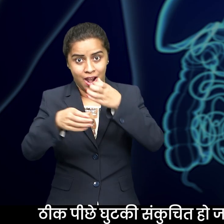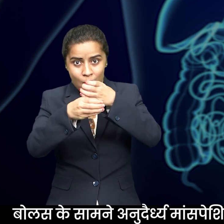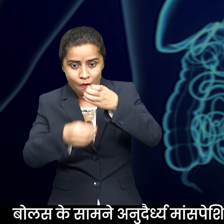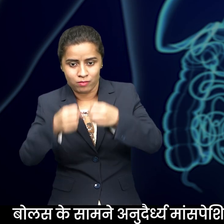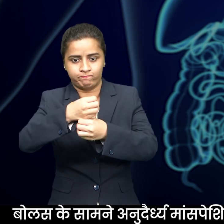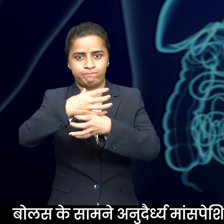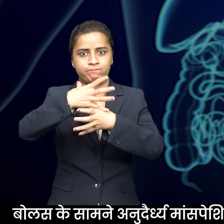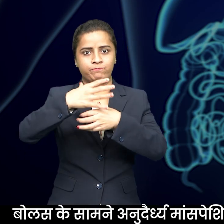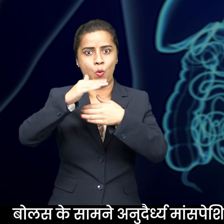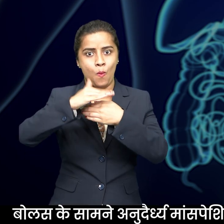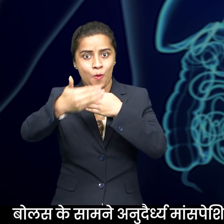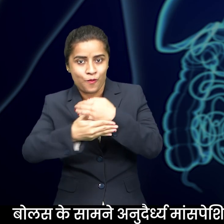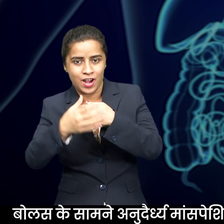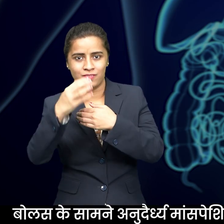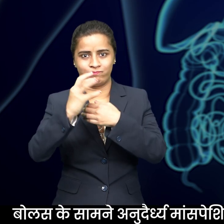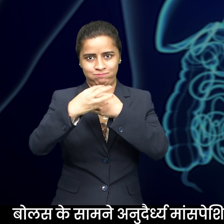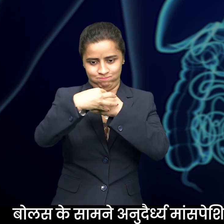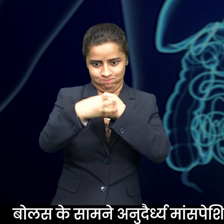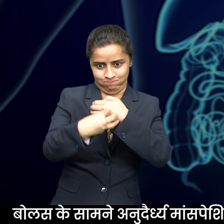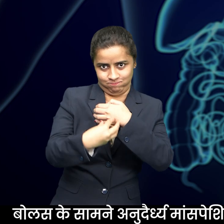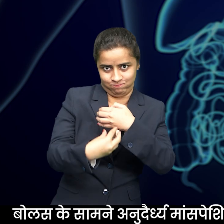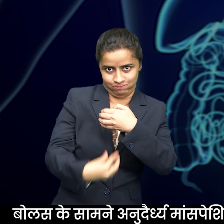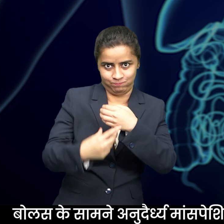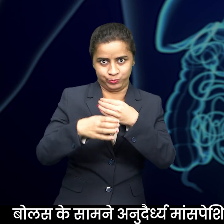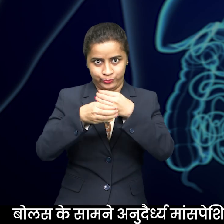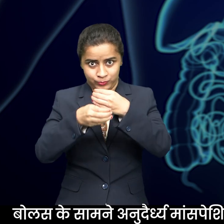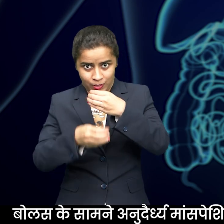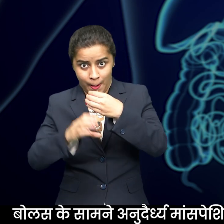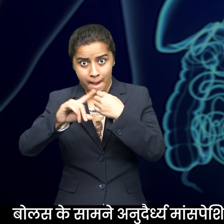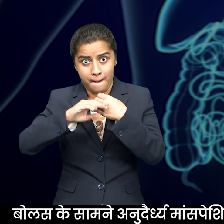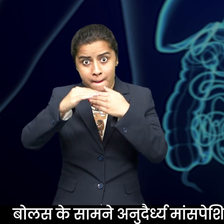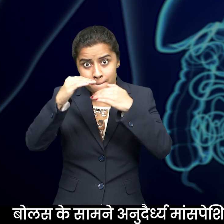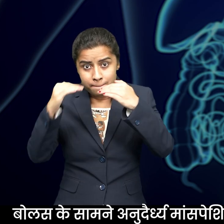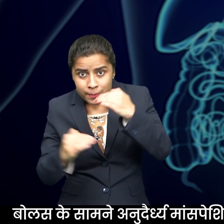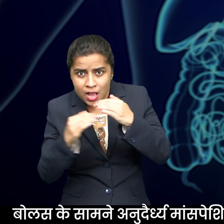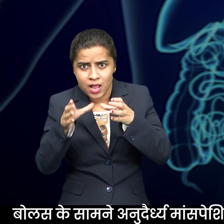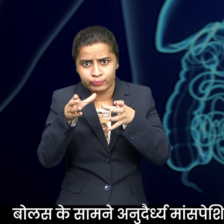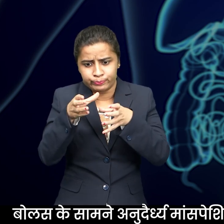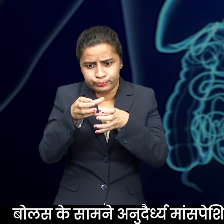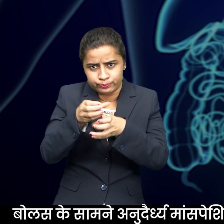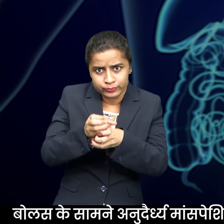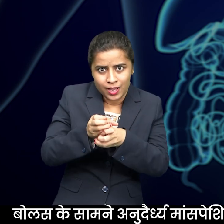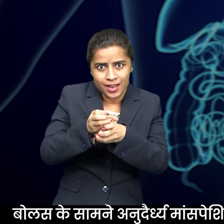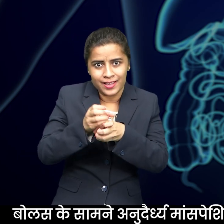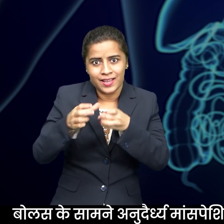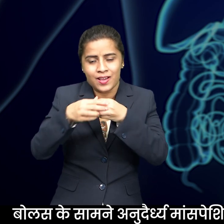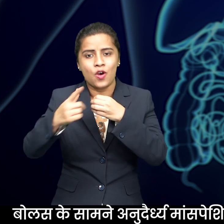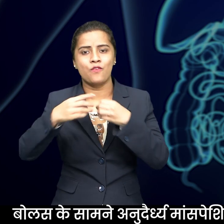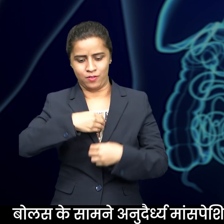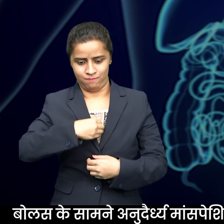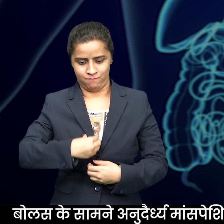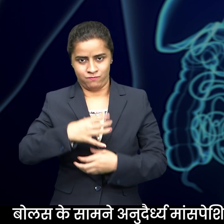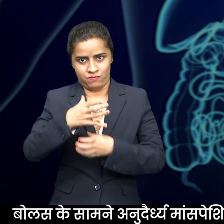लेती है। बोलस के सामने अनुदैर्ध्य मांसपेशियों का संकुचन नीचे की नली को